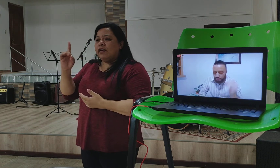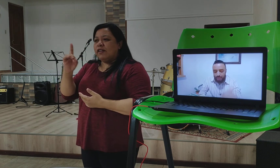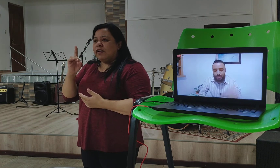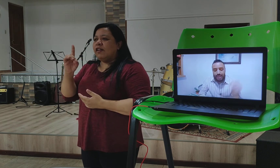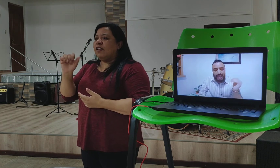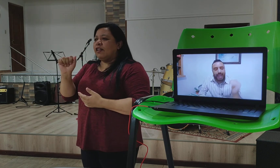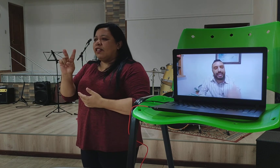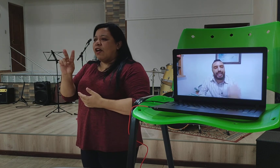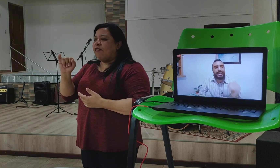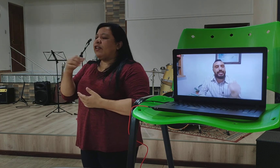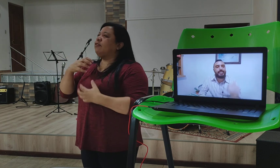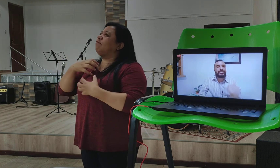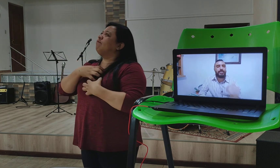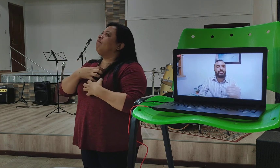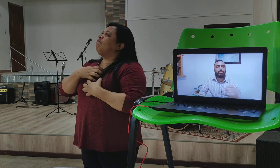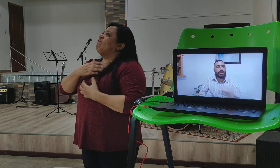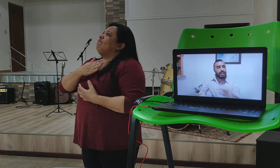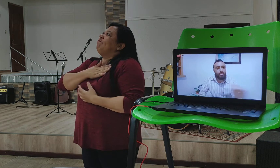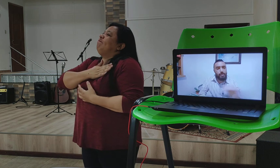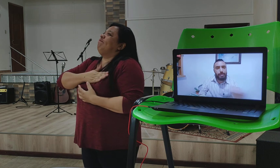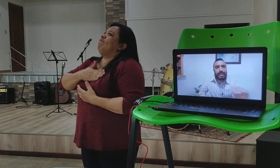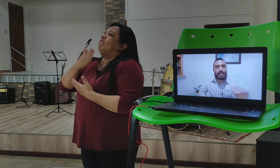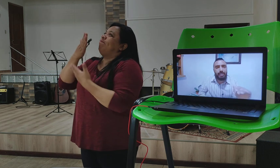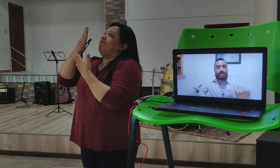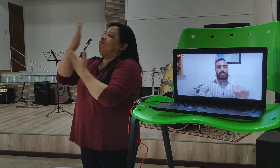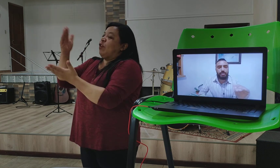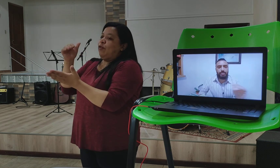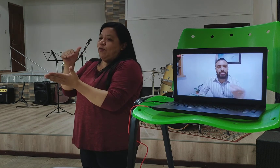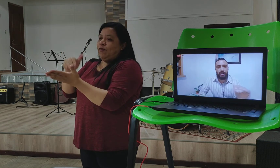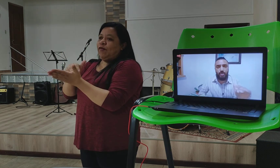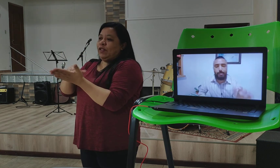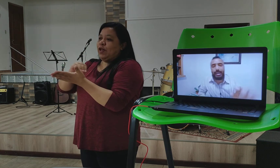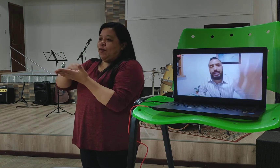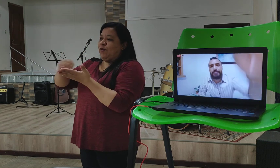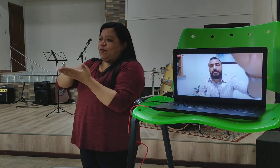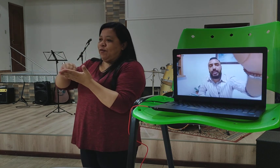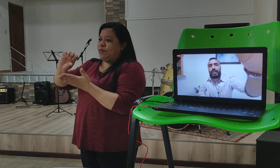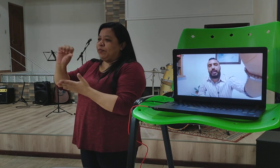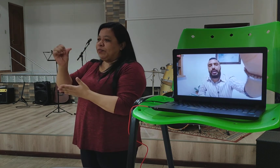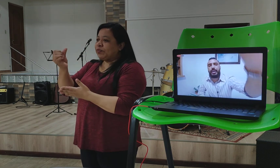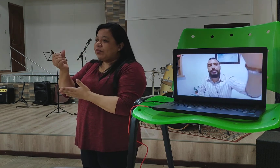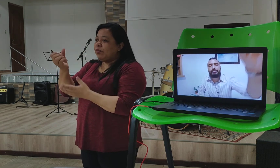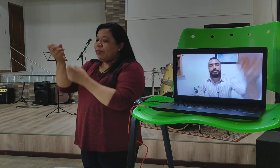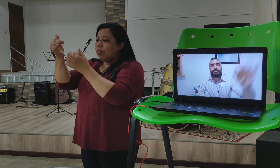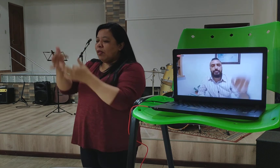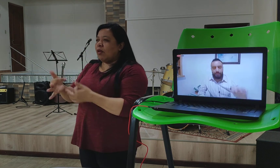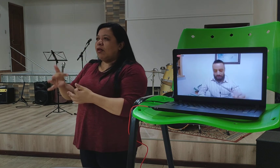satisfeito no Deus a quem ele está servindo. Ele completa o que, irmãos? Ele completa